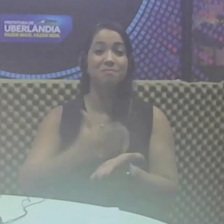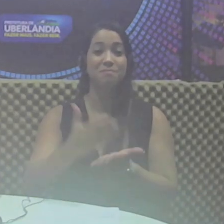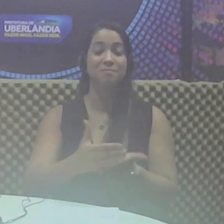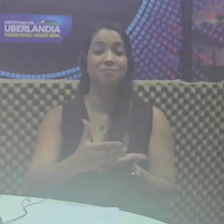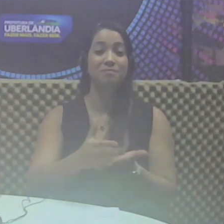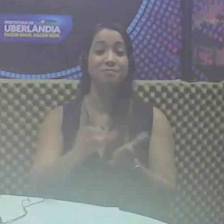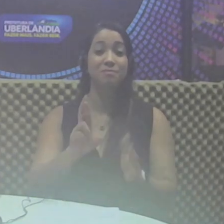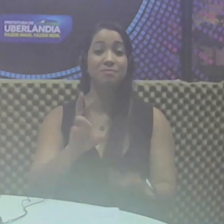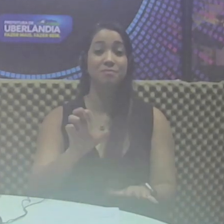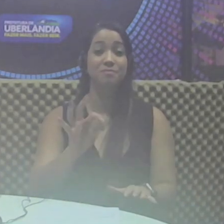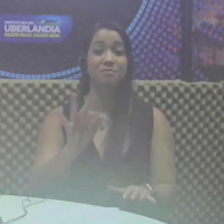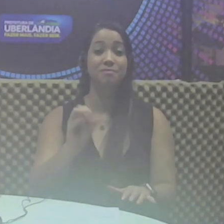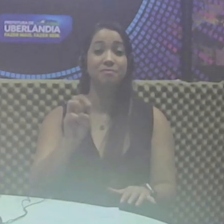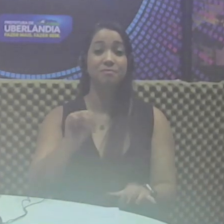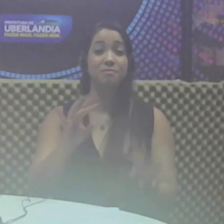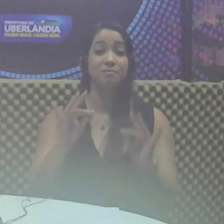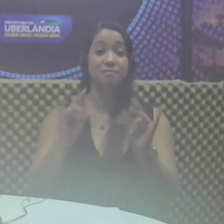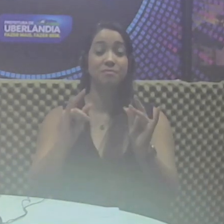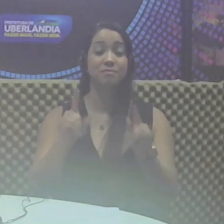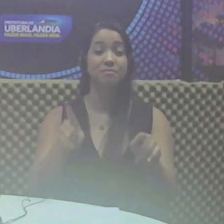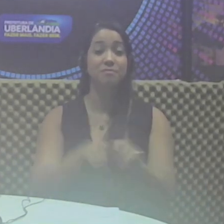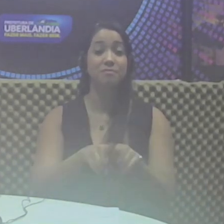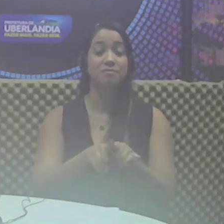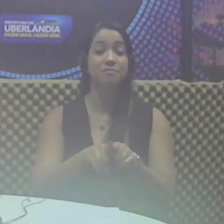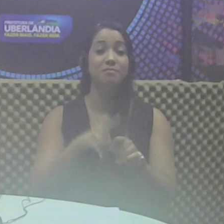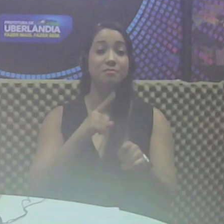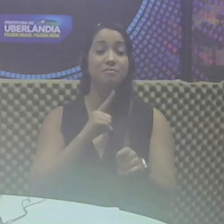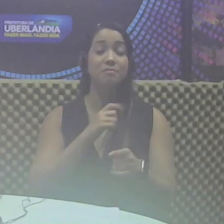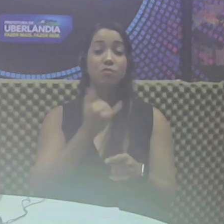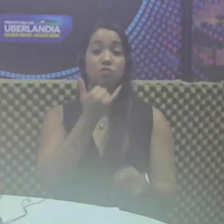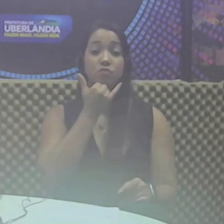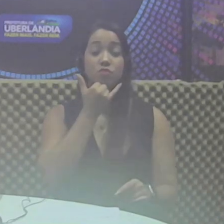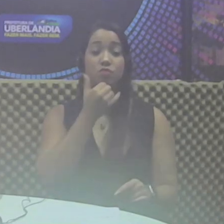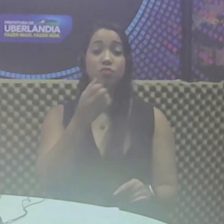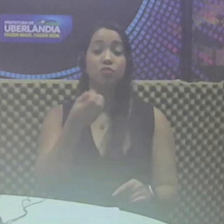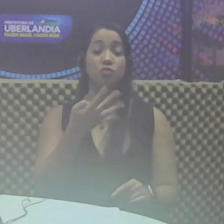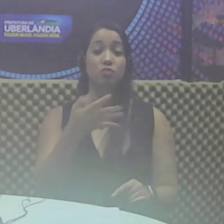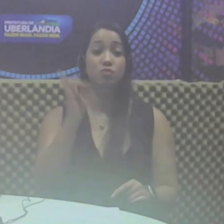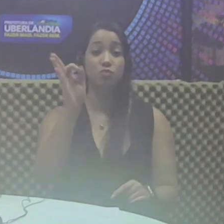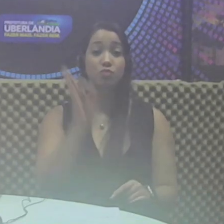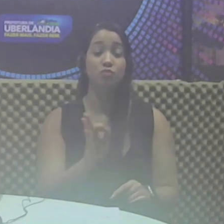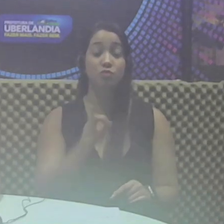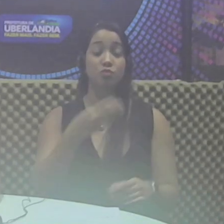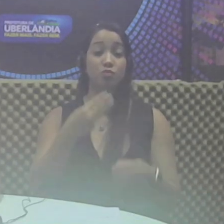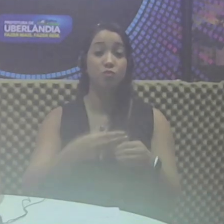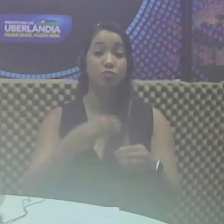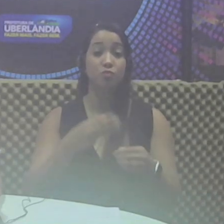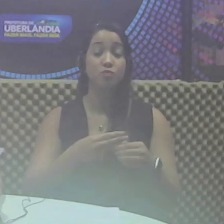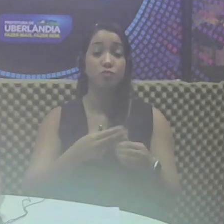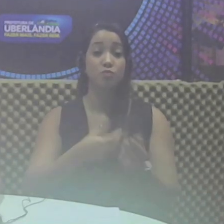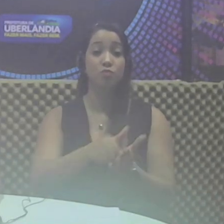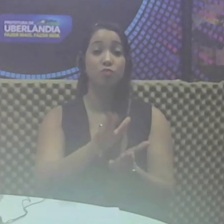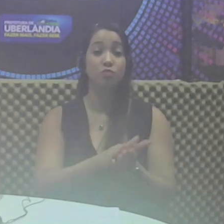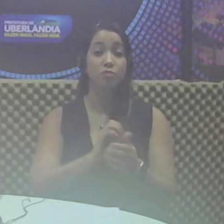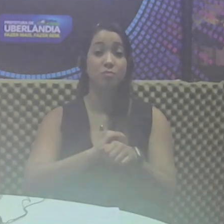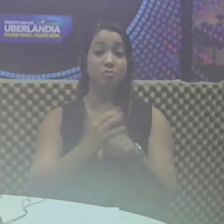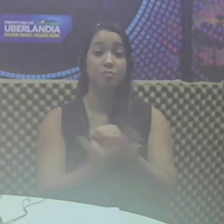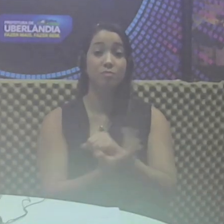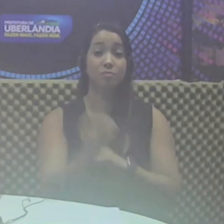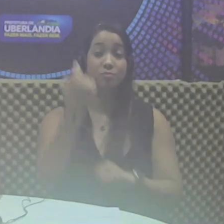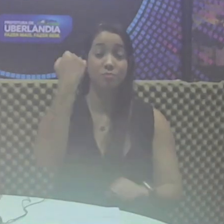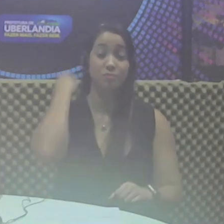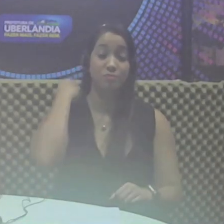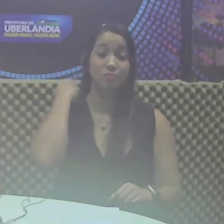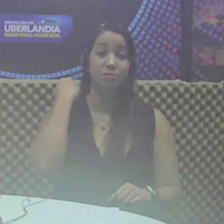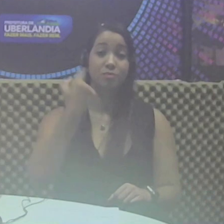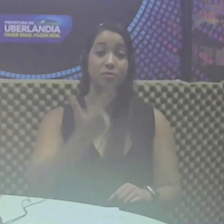Refim Zera Tudo também concede a remissão de 4 taxas cobradas pelo município durante o período de pandemia, que vai